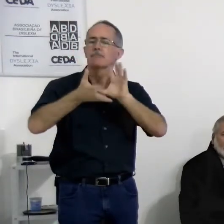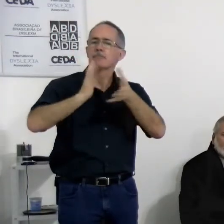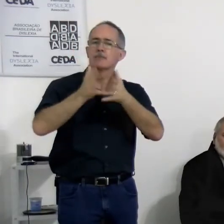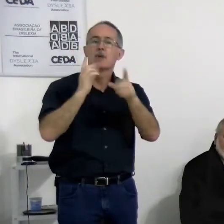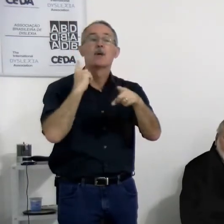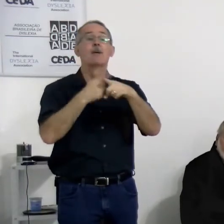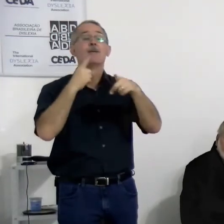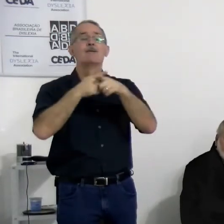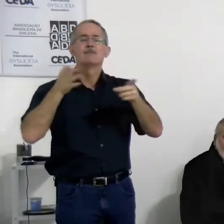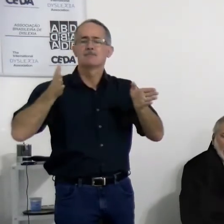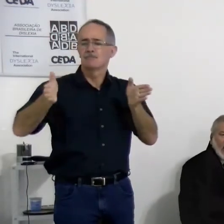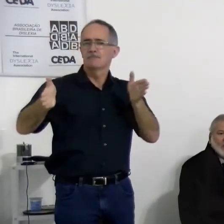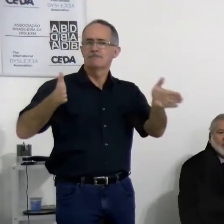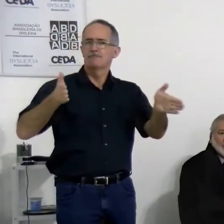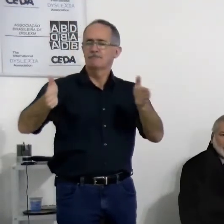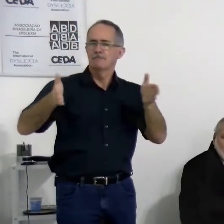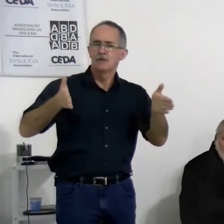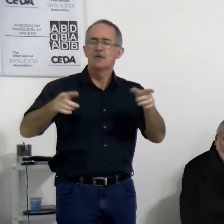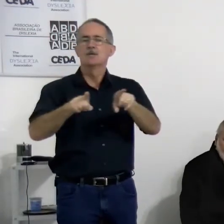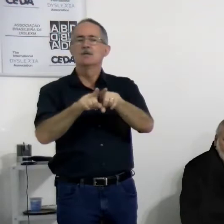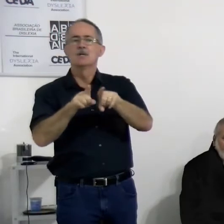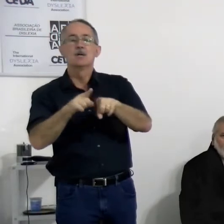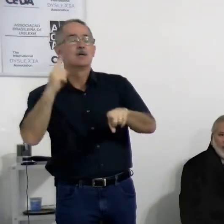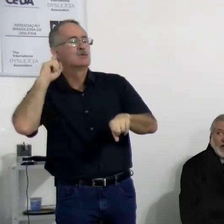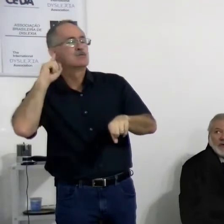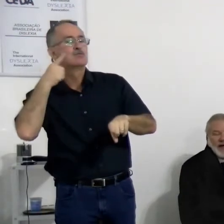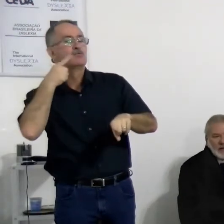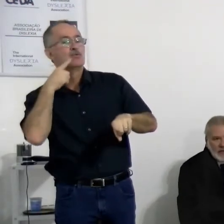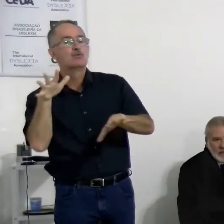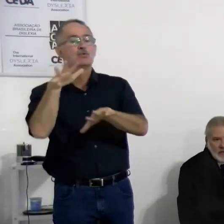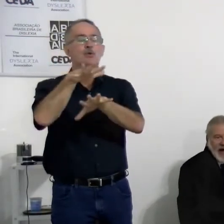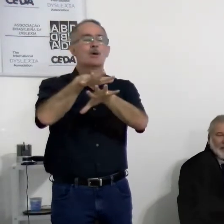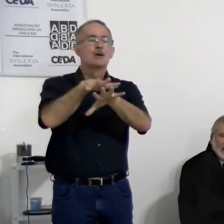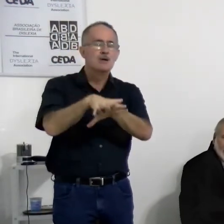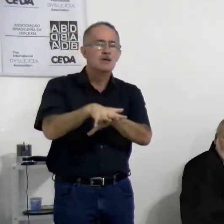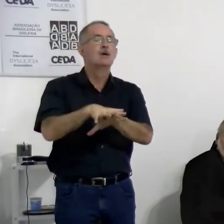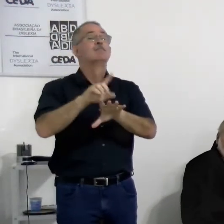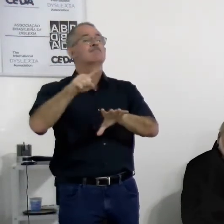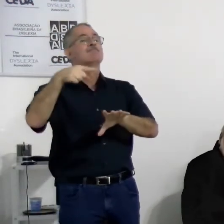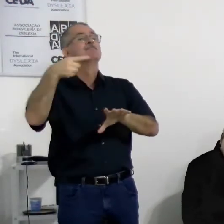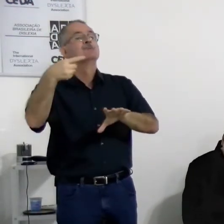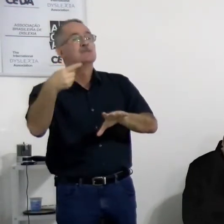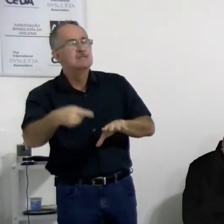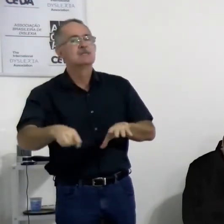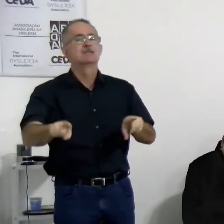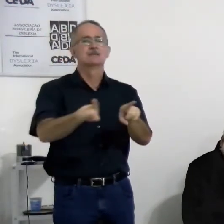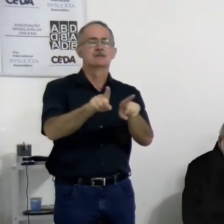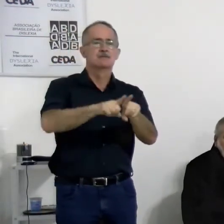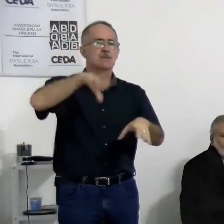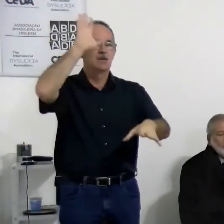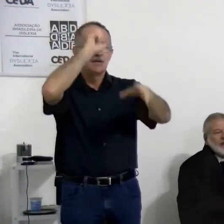à acessibilidade aos surdos, que poderão então aprender sobre